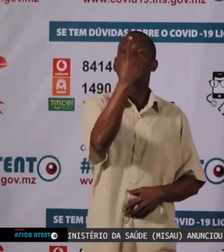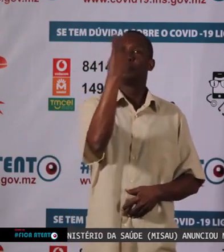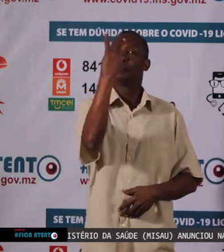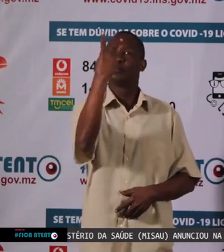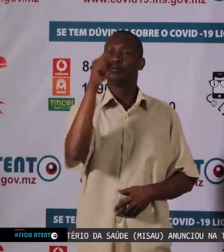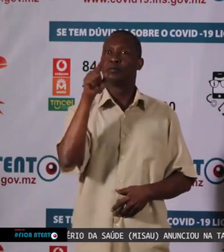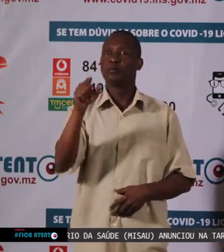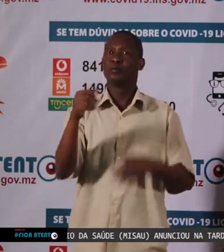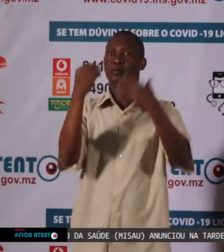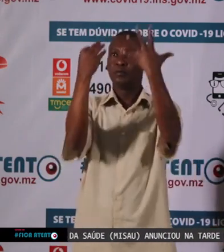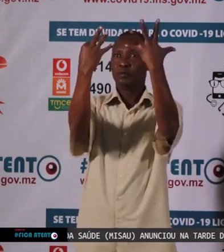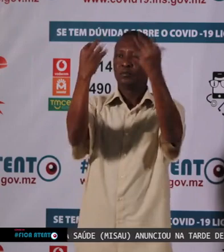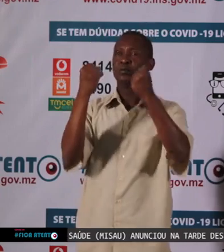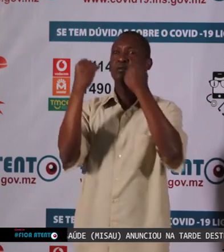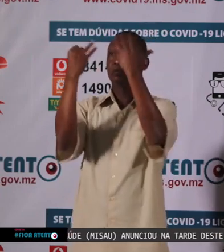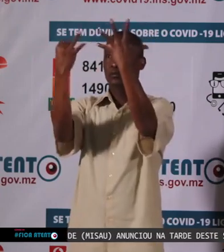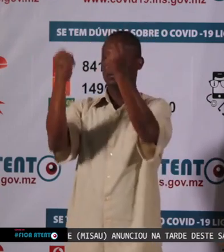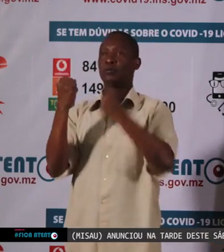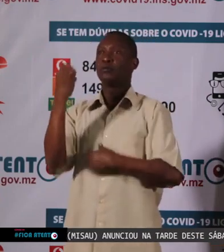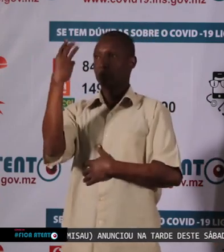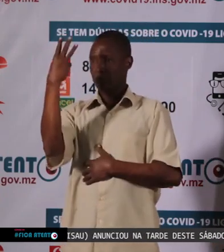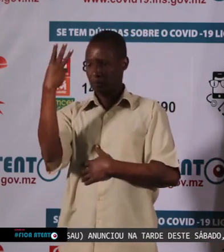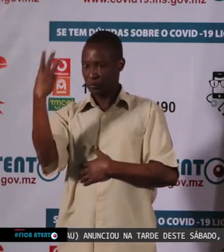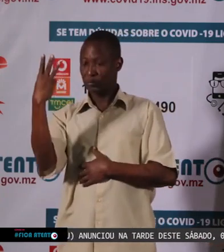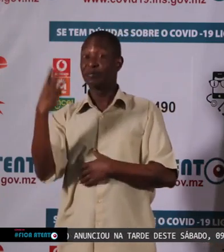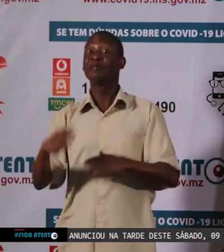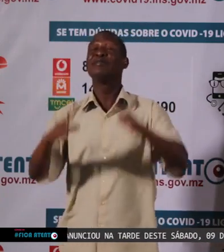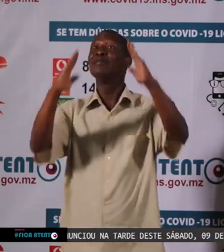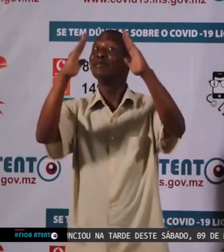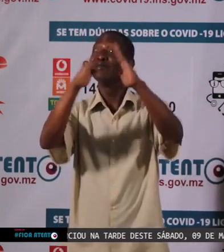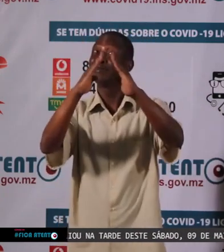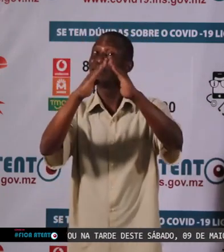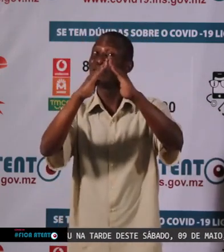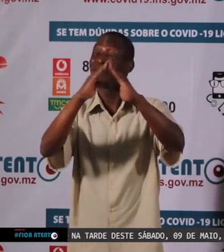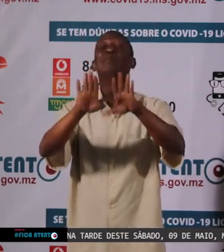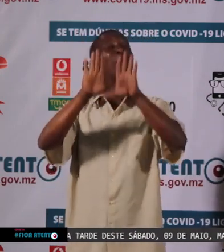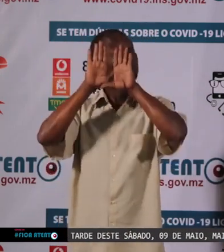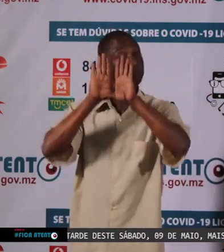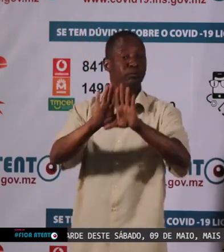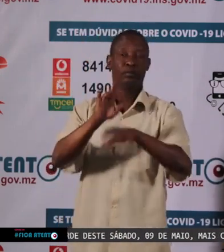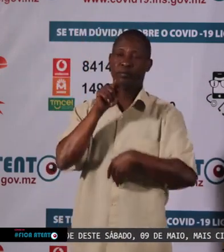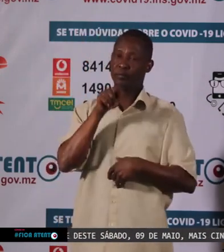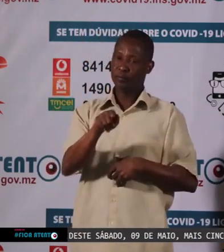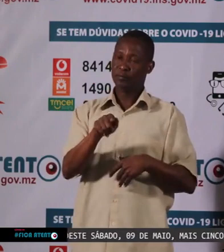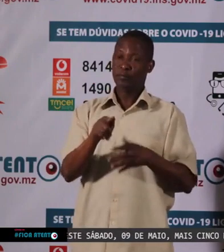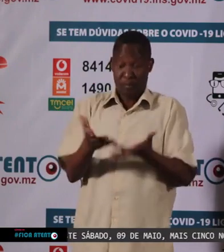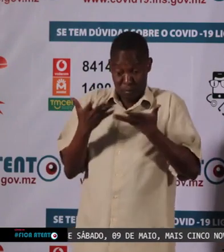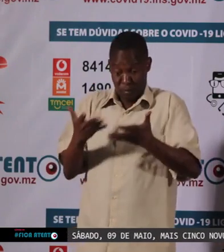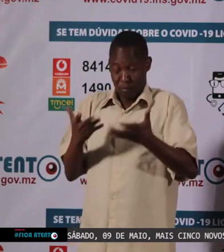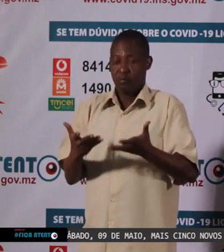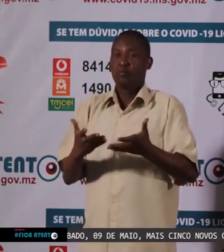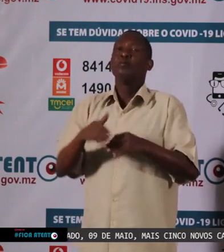12.873 foram recomendados para ficar em quarentena e atualmente continuam em